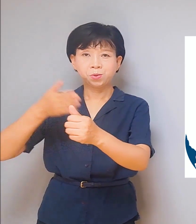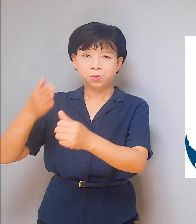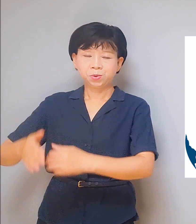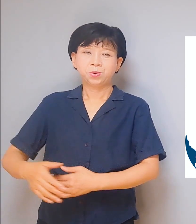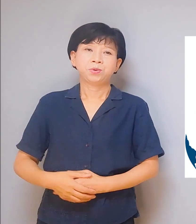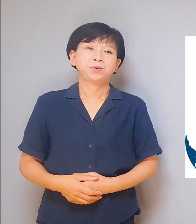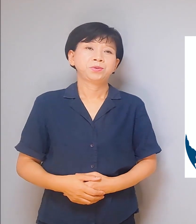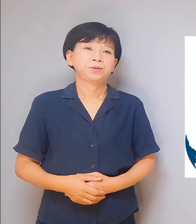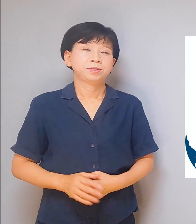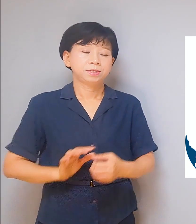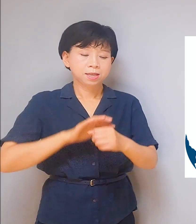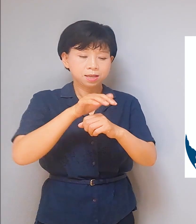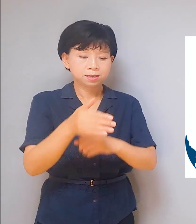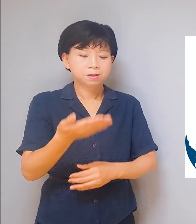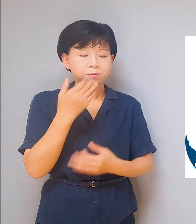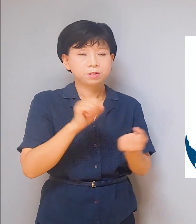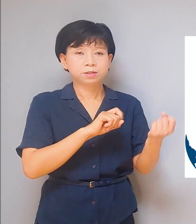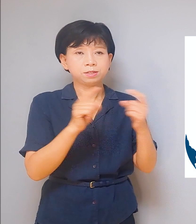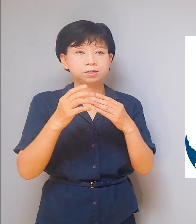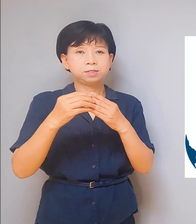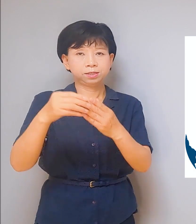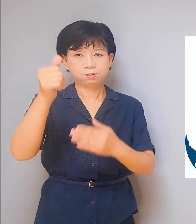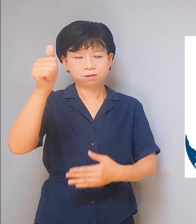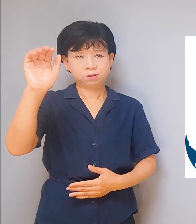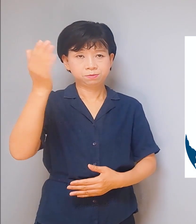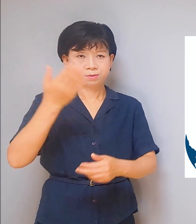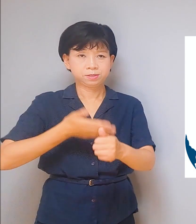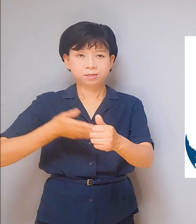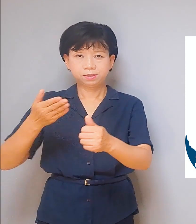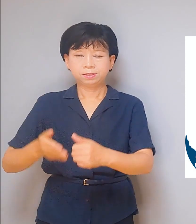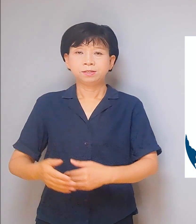축복하겠습니다. 세계를 먹여 살리는 리더가 됩시다.